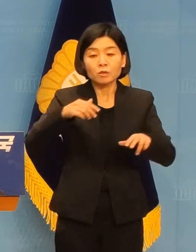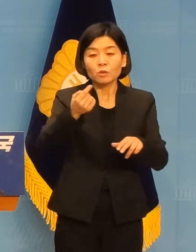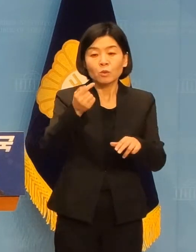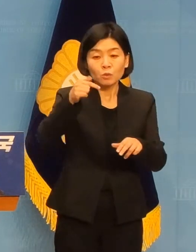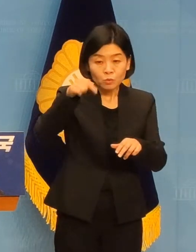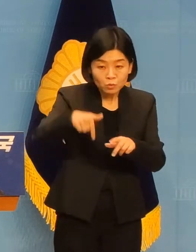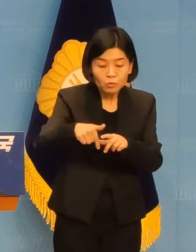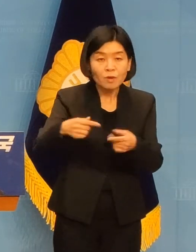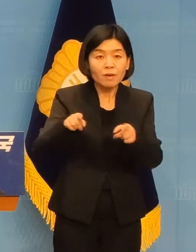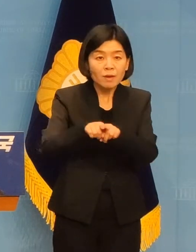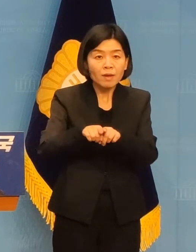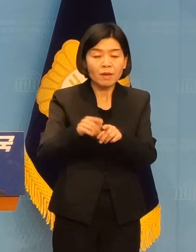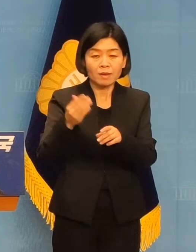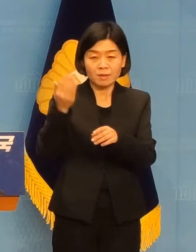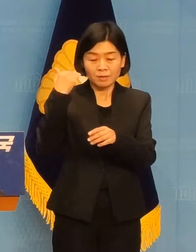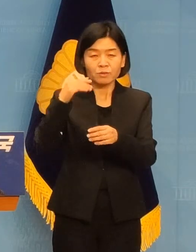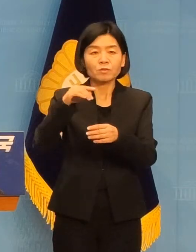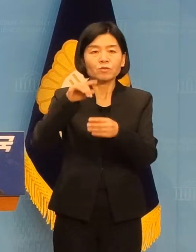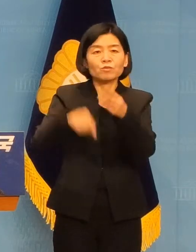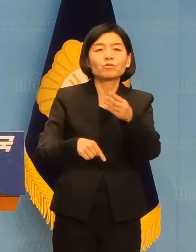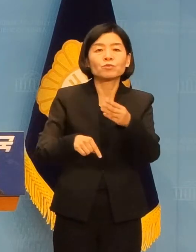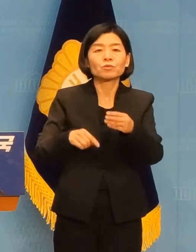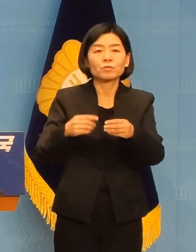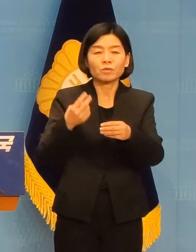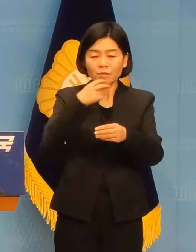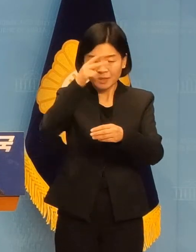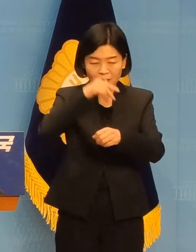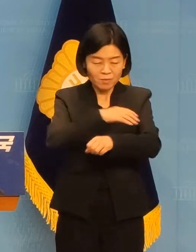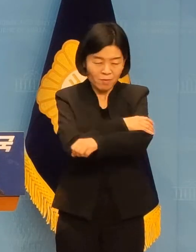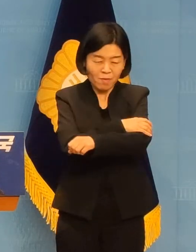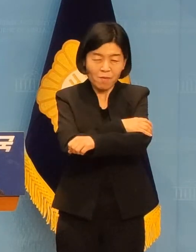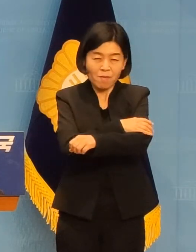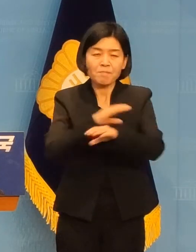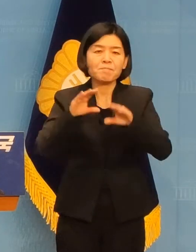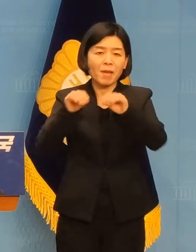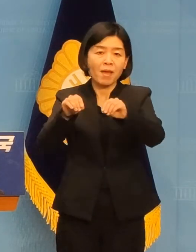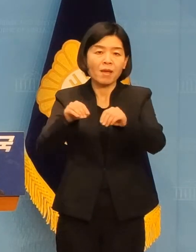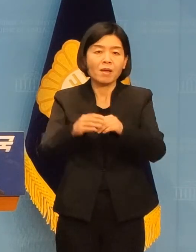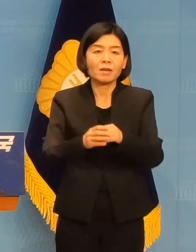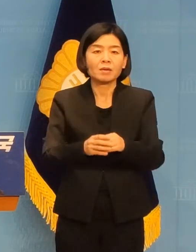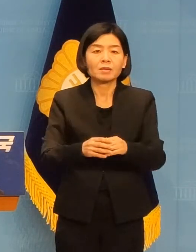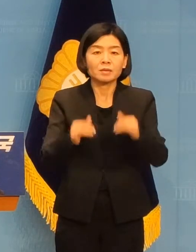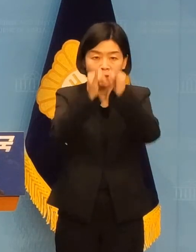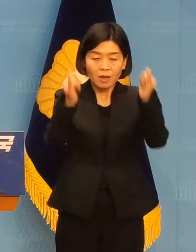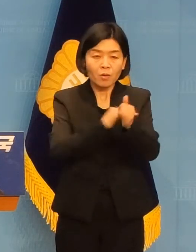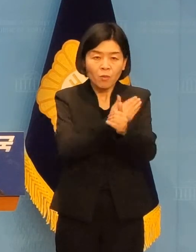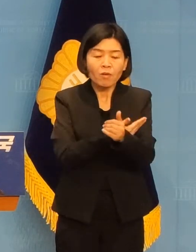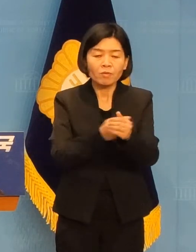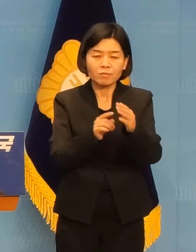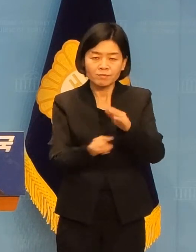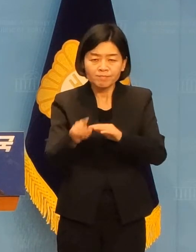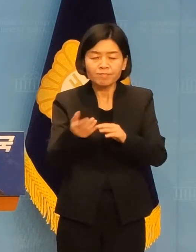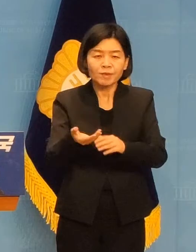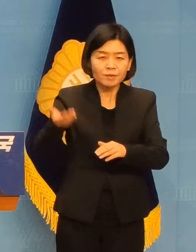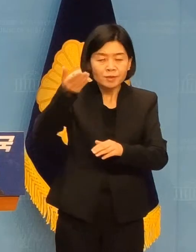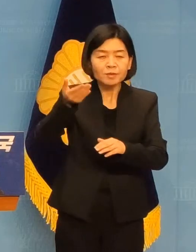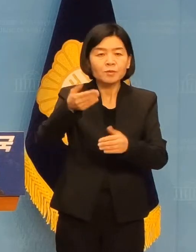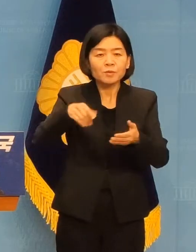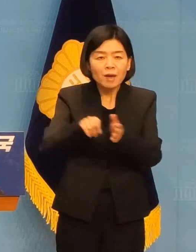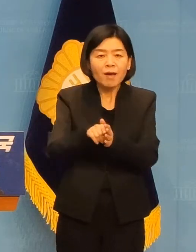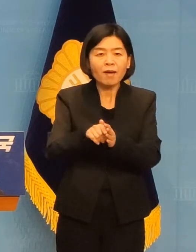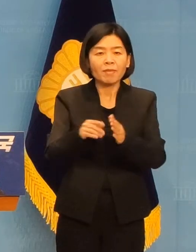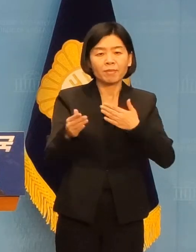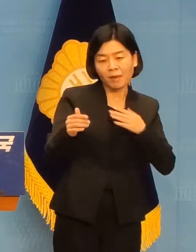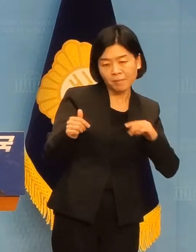함께 윤석열 검찰 독재 정권 조기 종식과 사회권 선진국 실현을 위해 한 척의 쇠빙선이